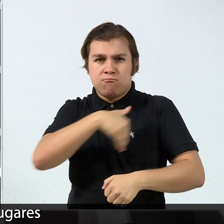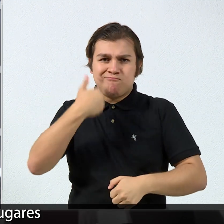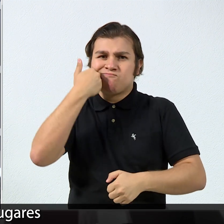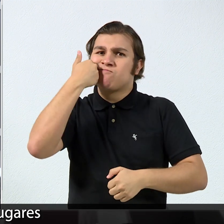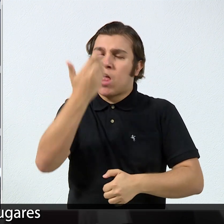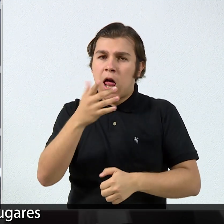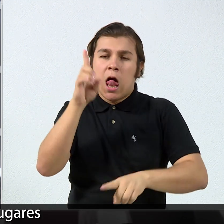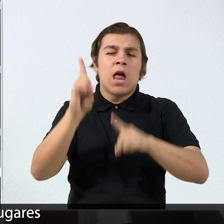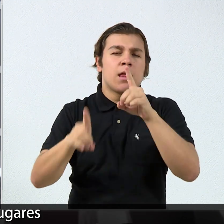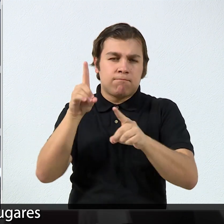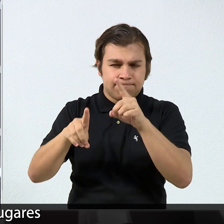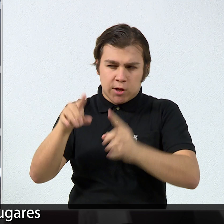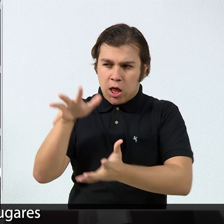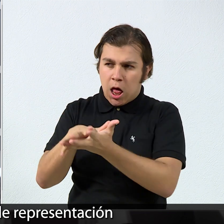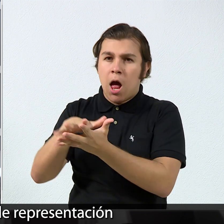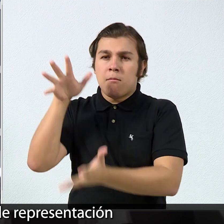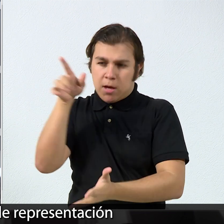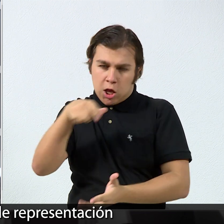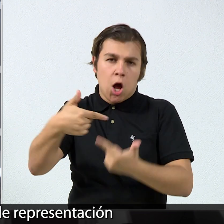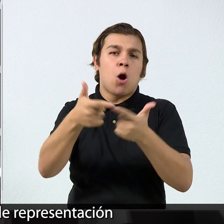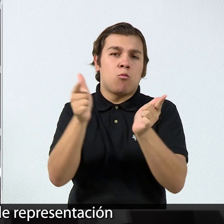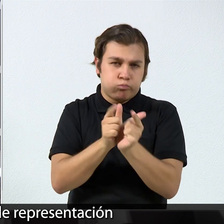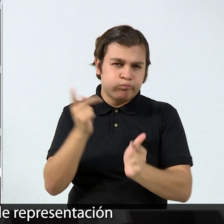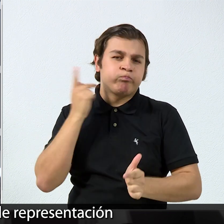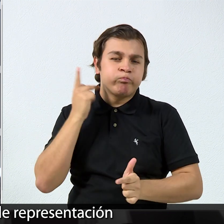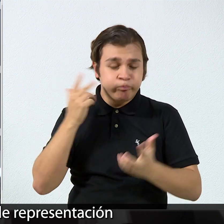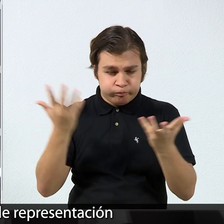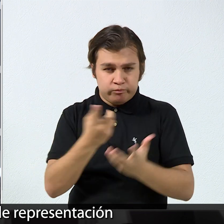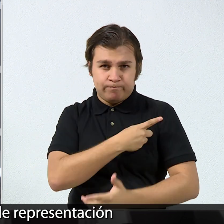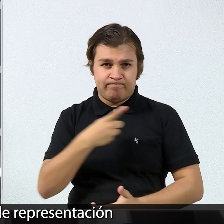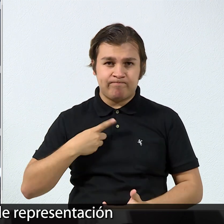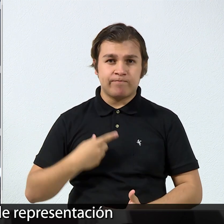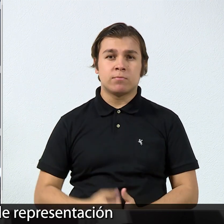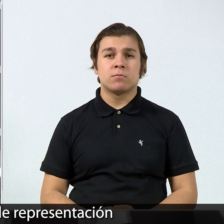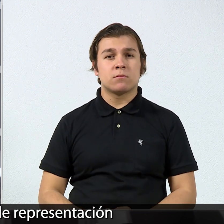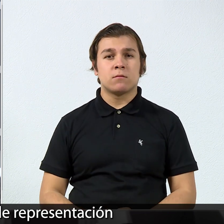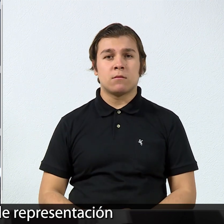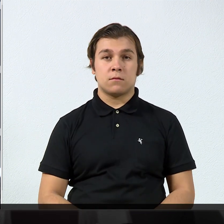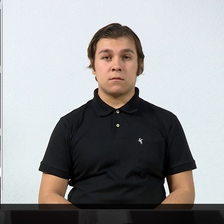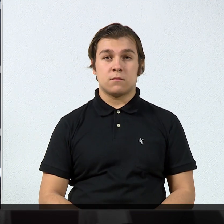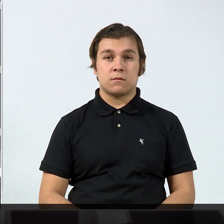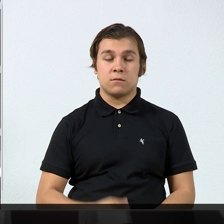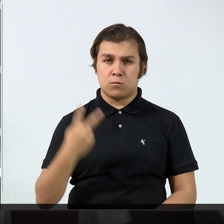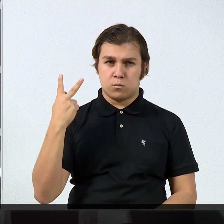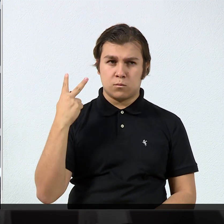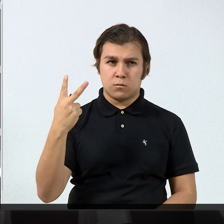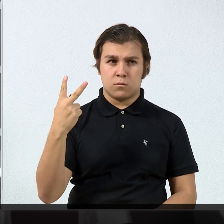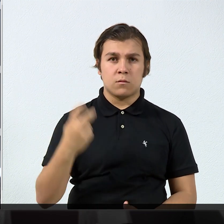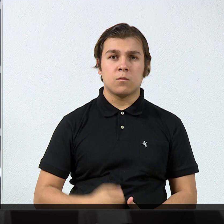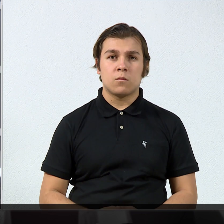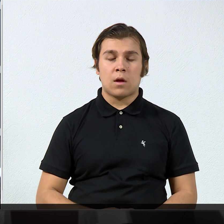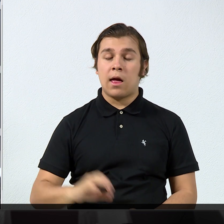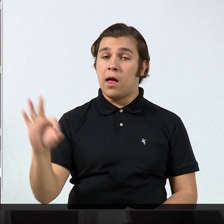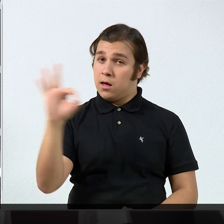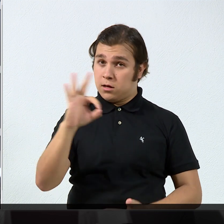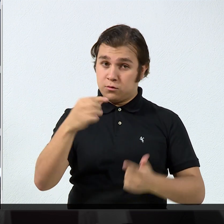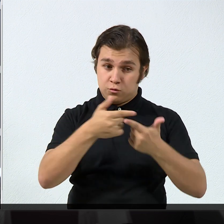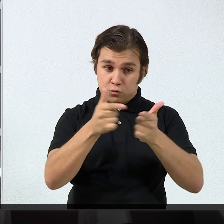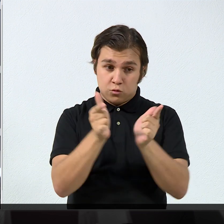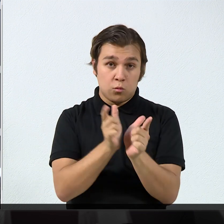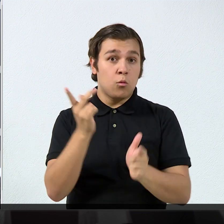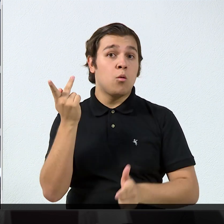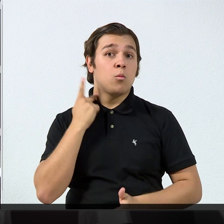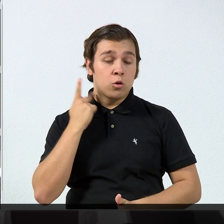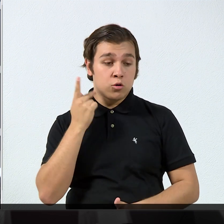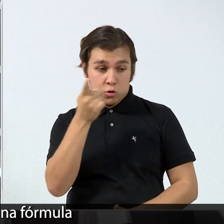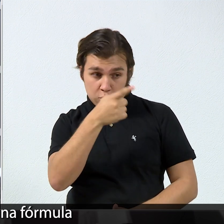de la totalidad de postulaciones por el principio de representación proporcional. 2. En el caso de que los partidos